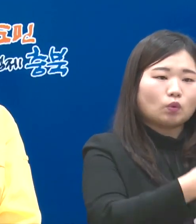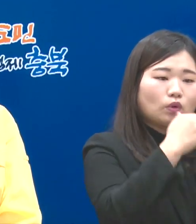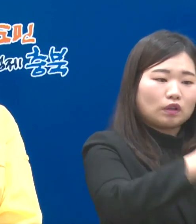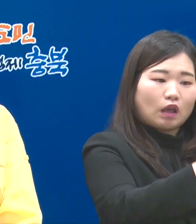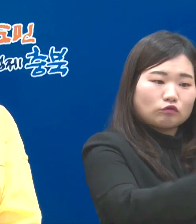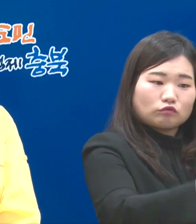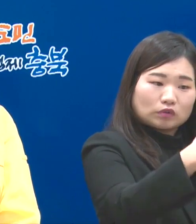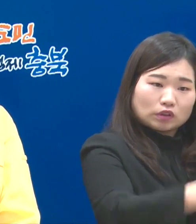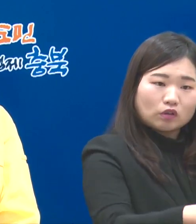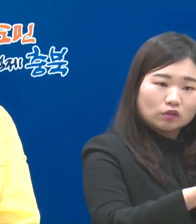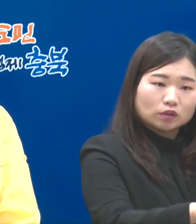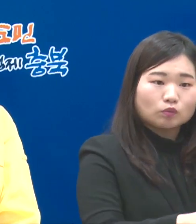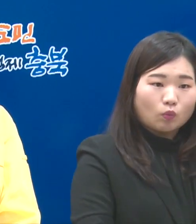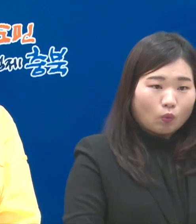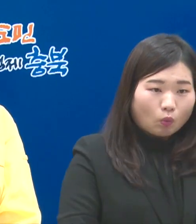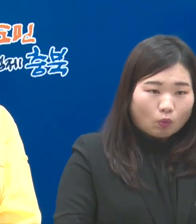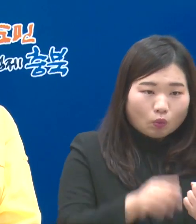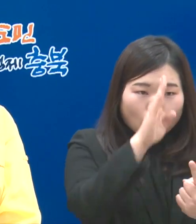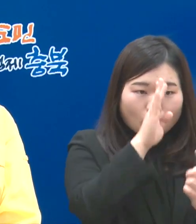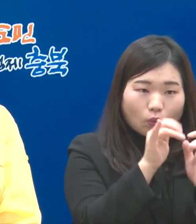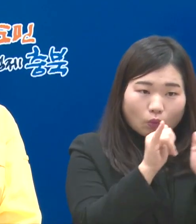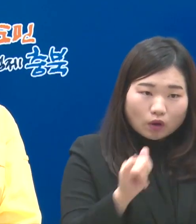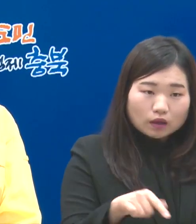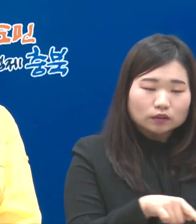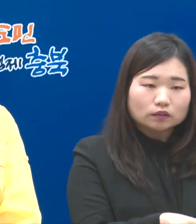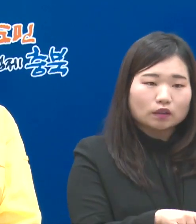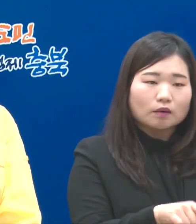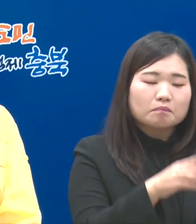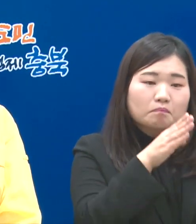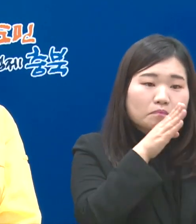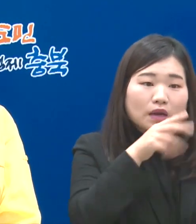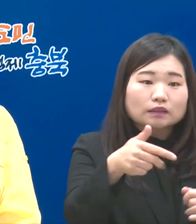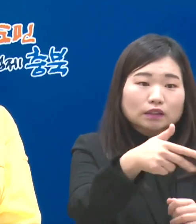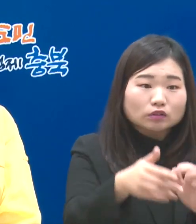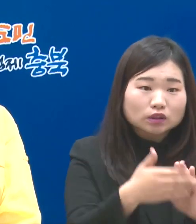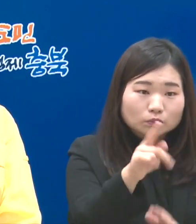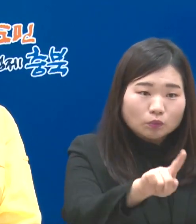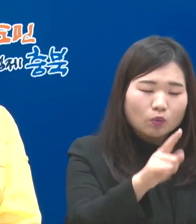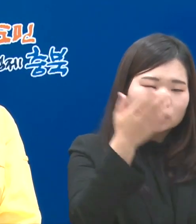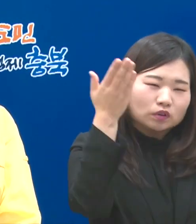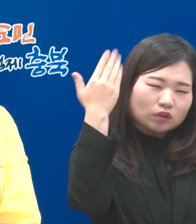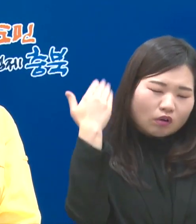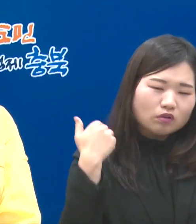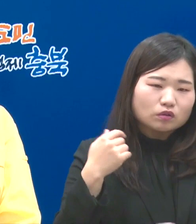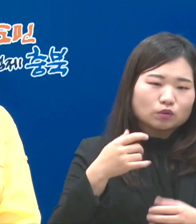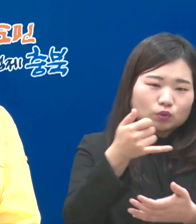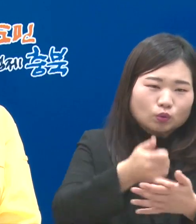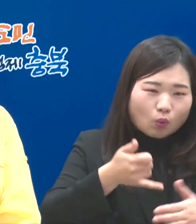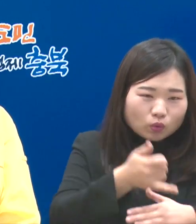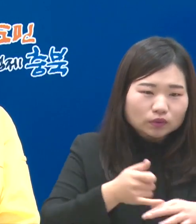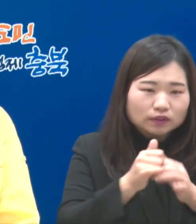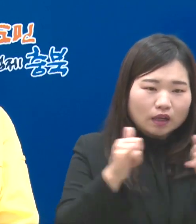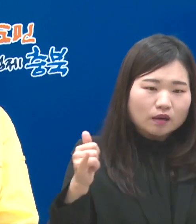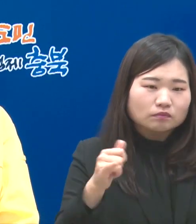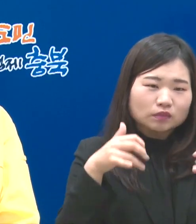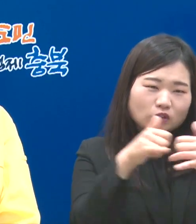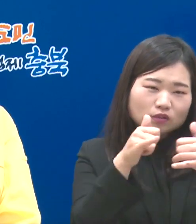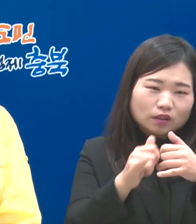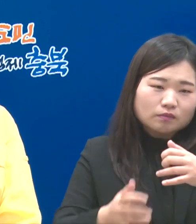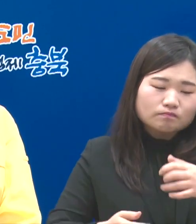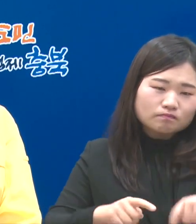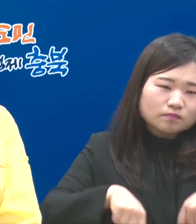지역에서 오신 환자분들이 의병의 혼이 깃든 위대한 제천 시민들의 따뜻한 배려